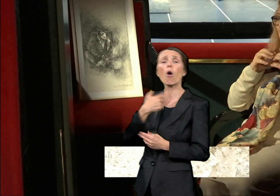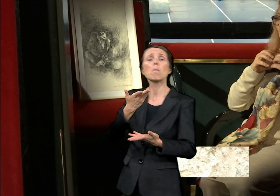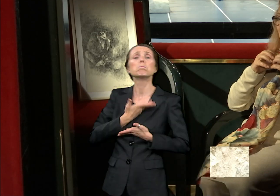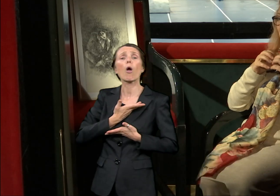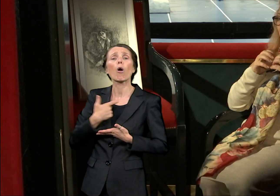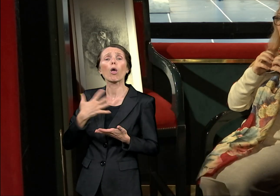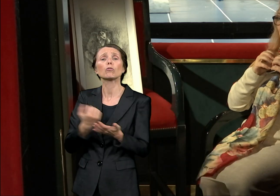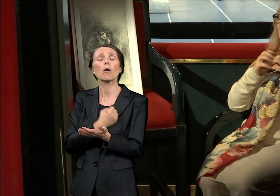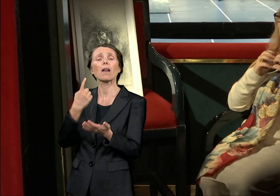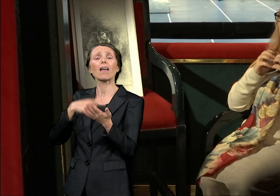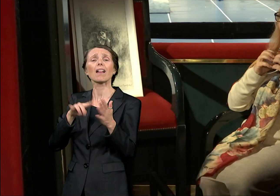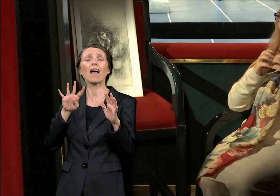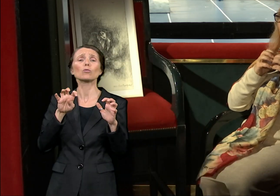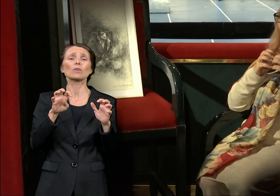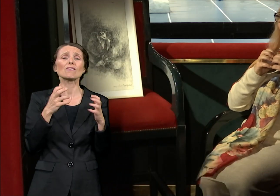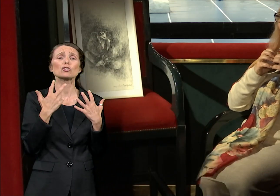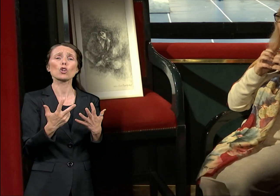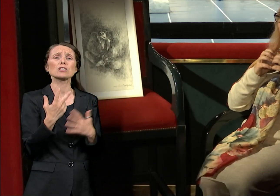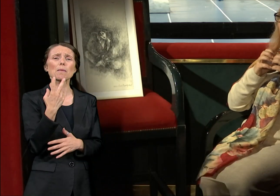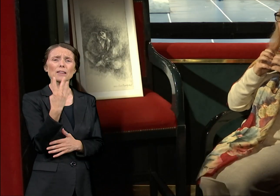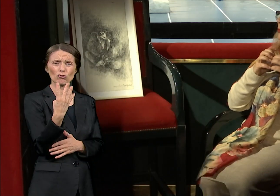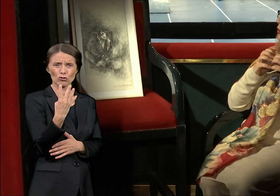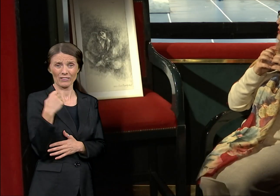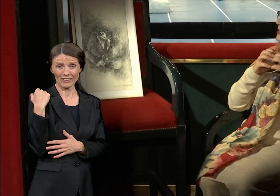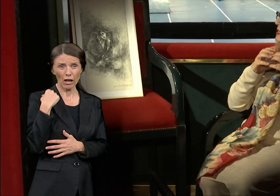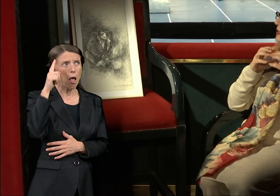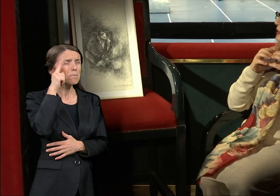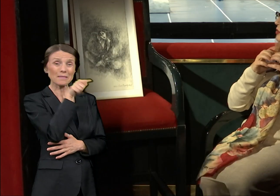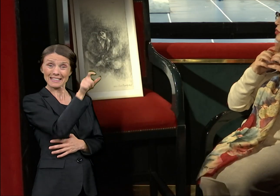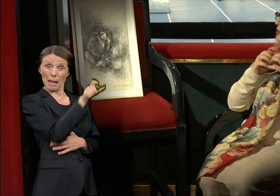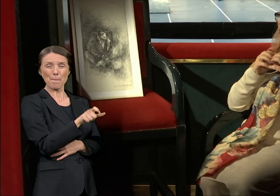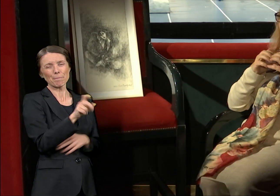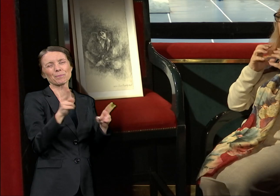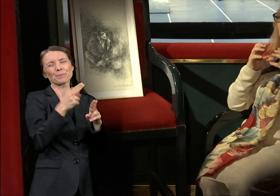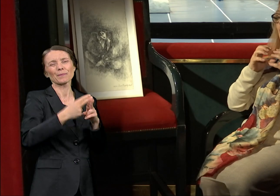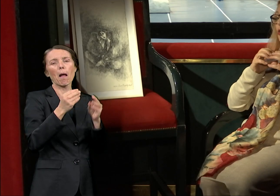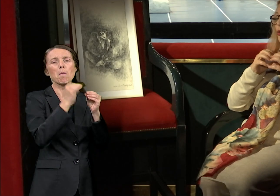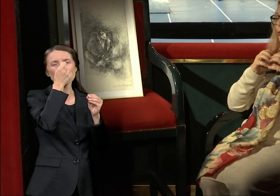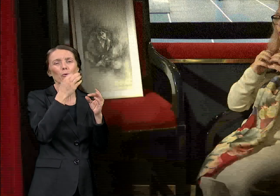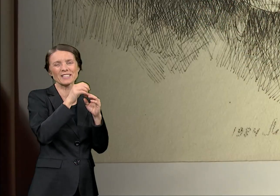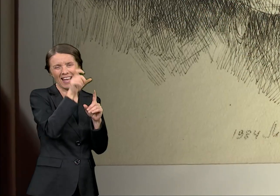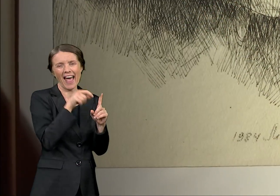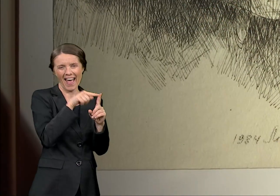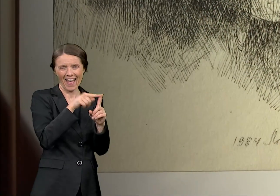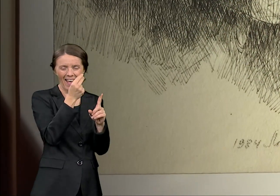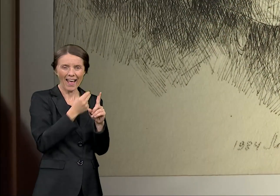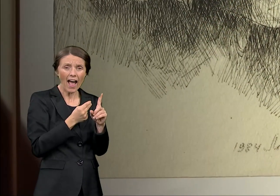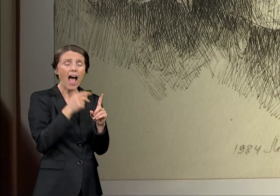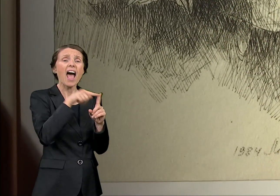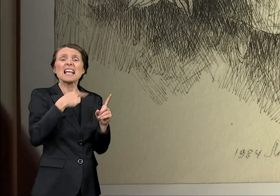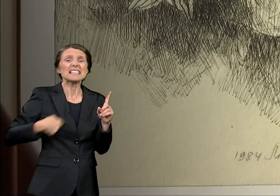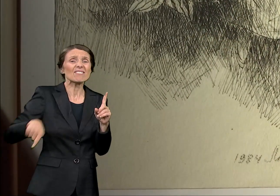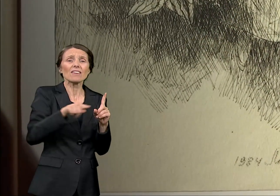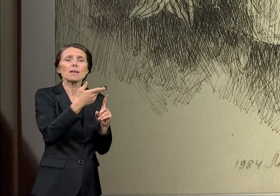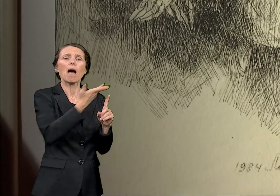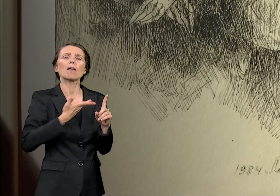Buca nam je, ja mislim svima, poklonila po jedan crtež ili skicu što će uvek biti